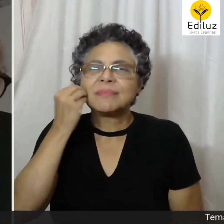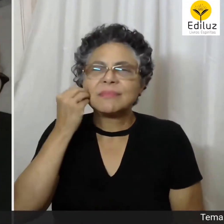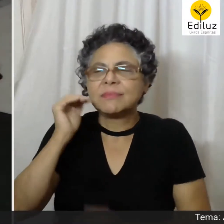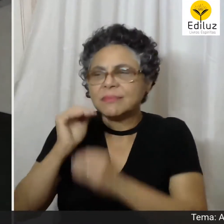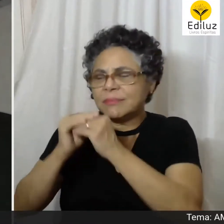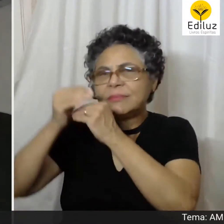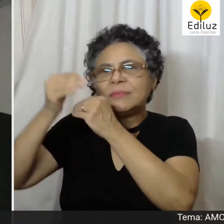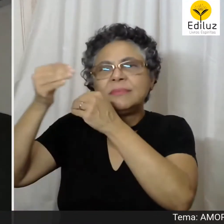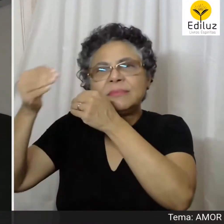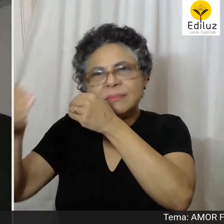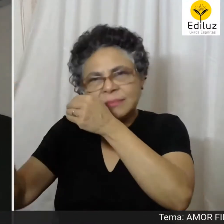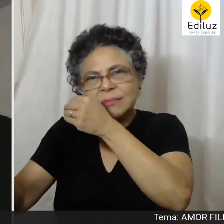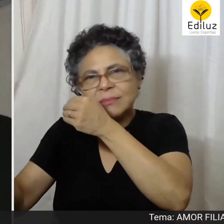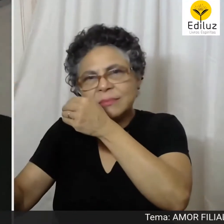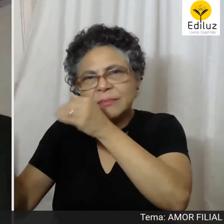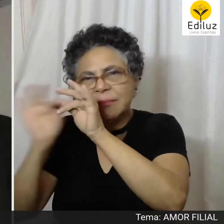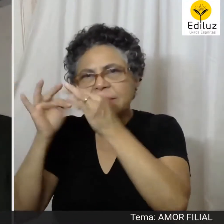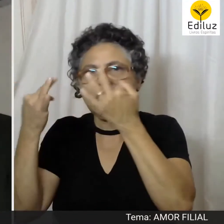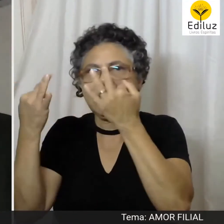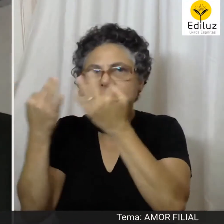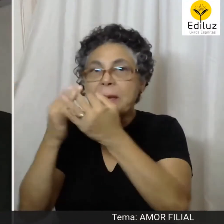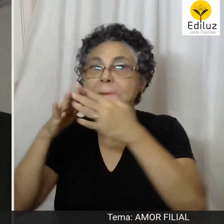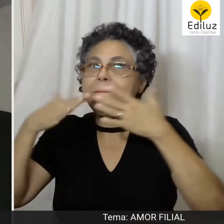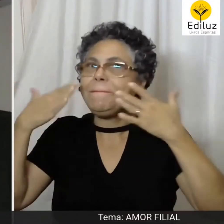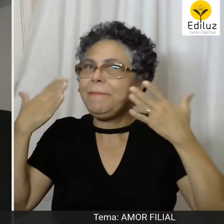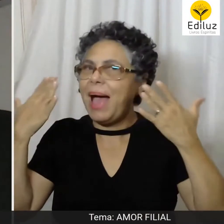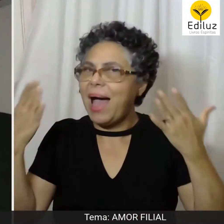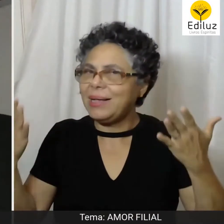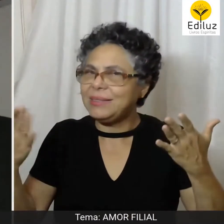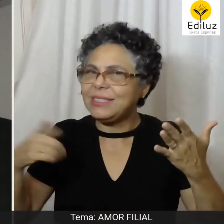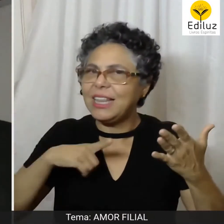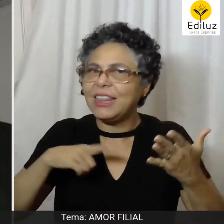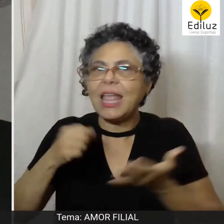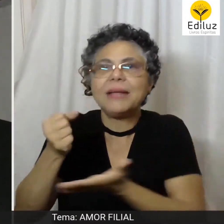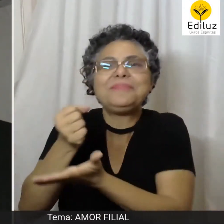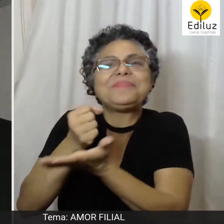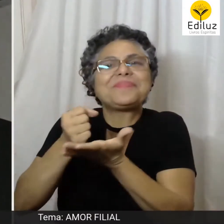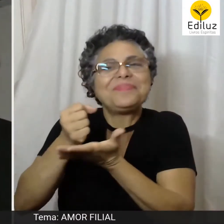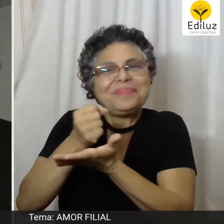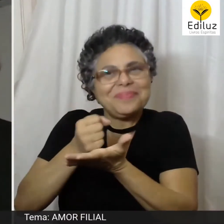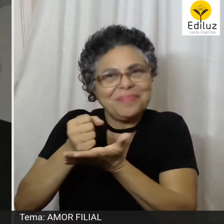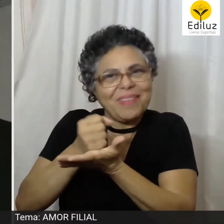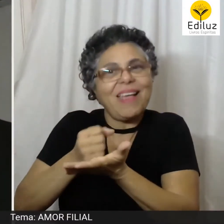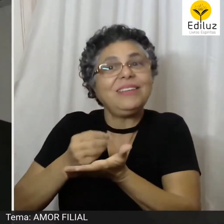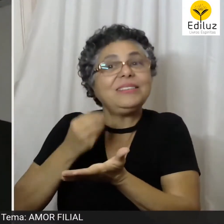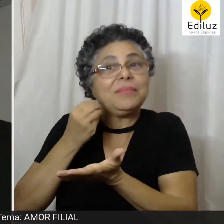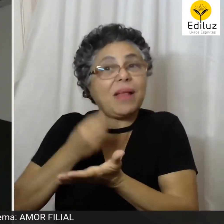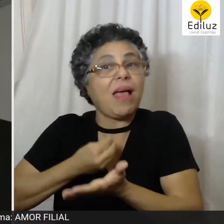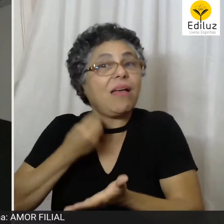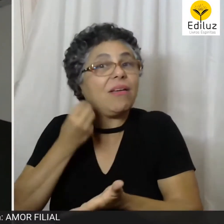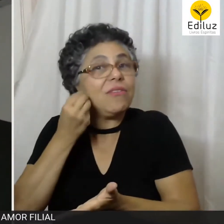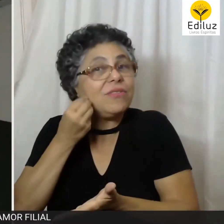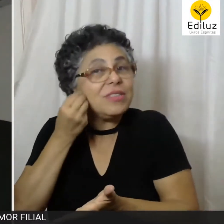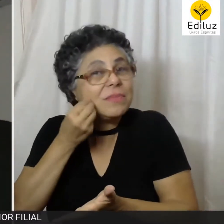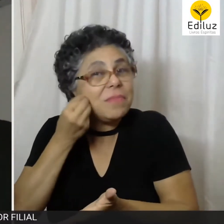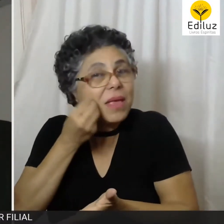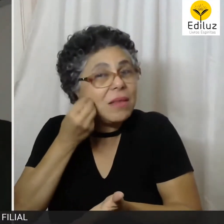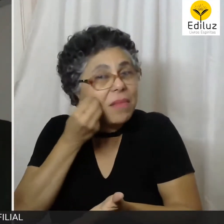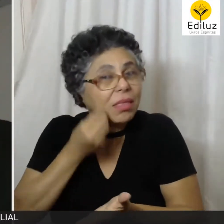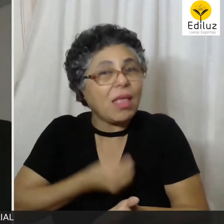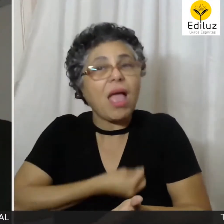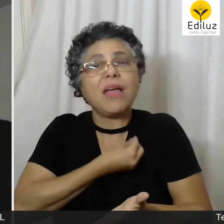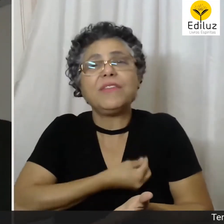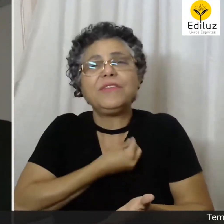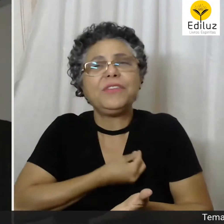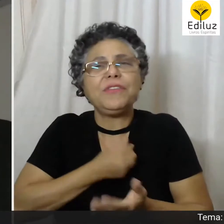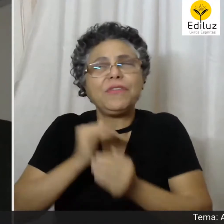fora, mas que estejam estruturados para vivenciar essas experiências externas,